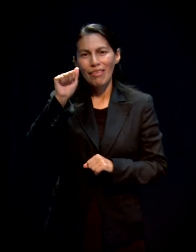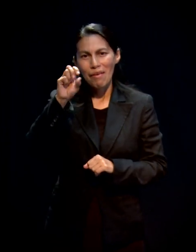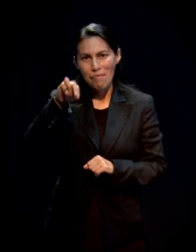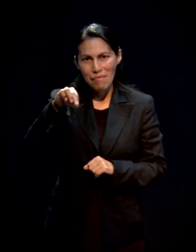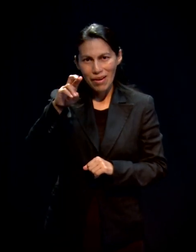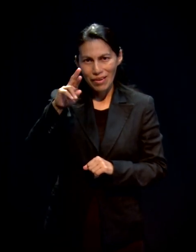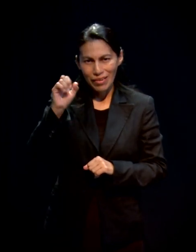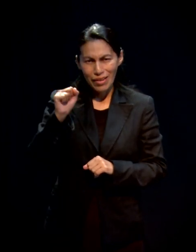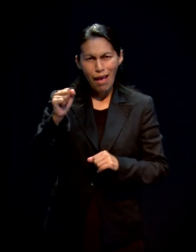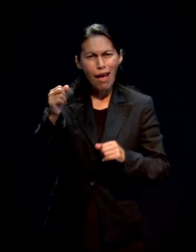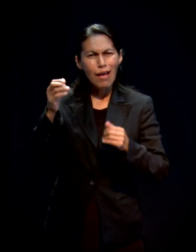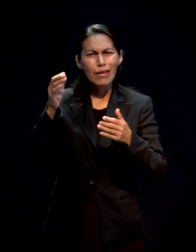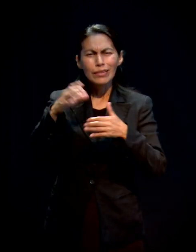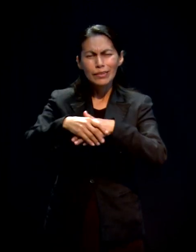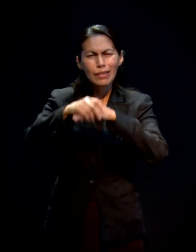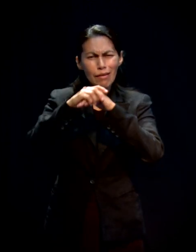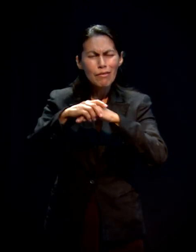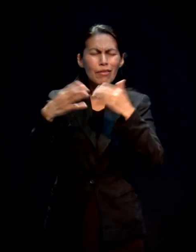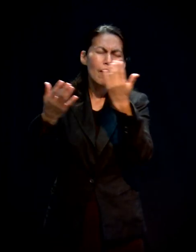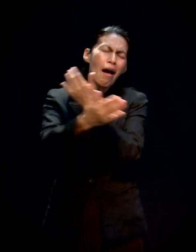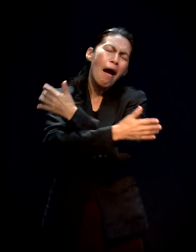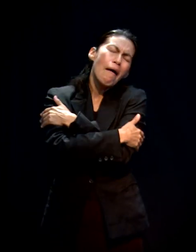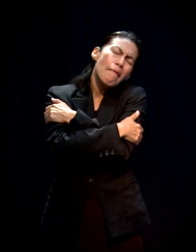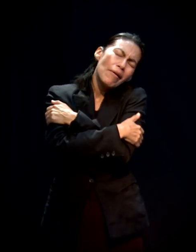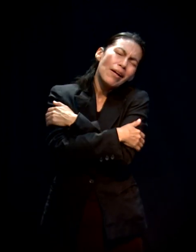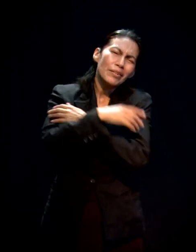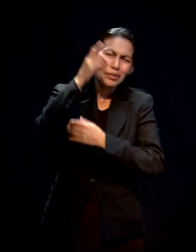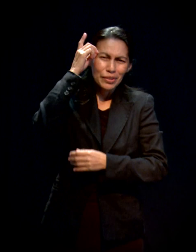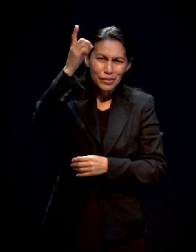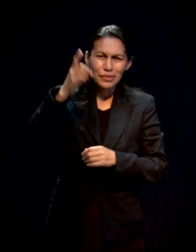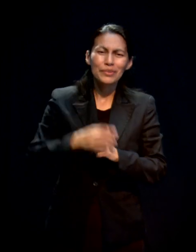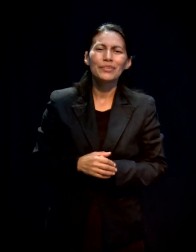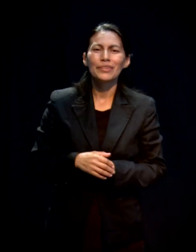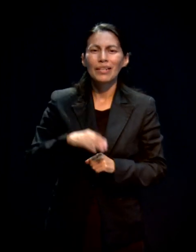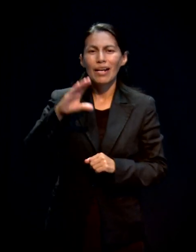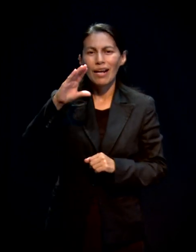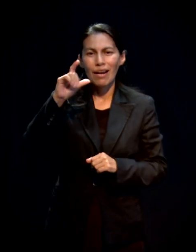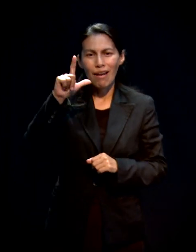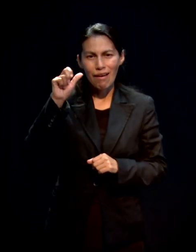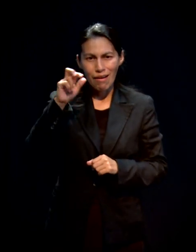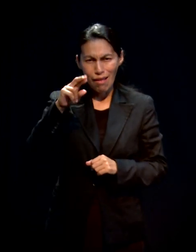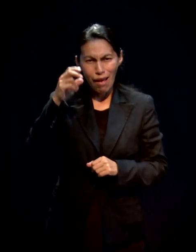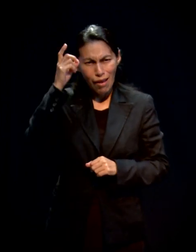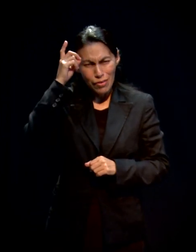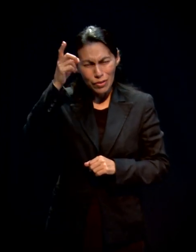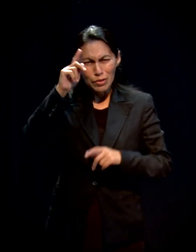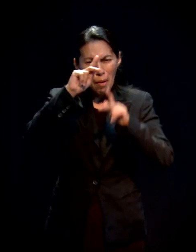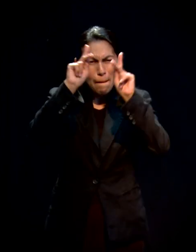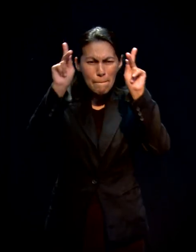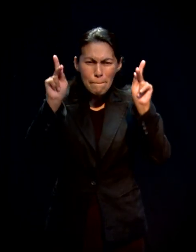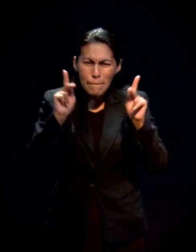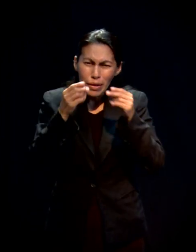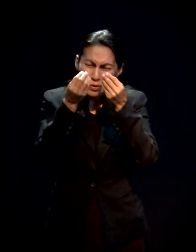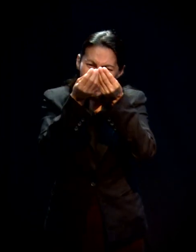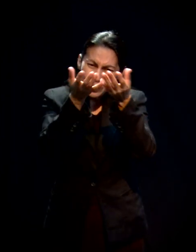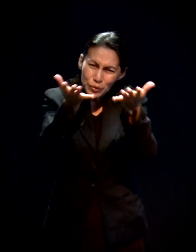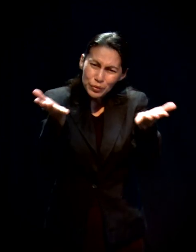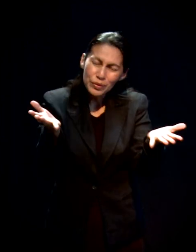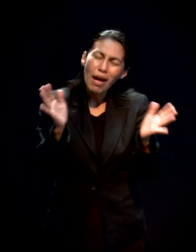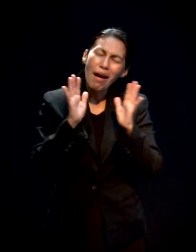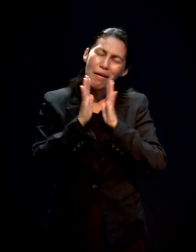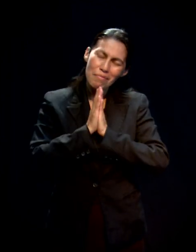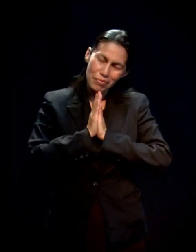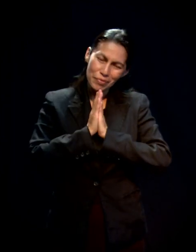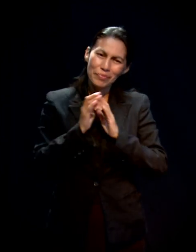abrazo de dios clara cálida contreras ballesteros que la paz esté con todos ustedes amén de